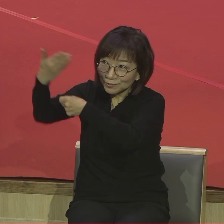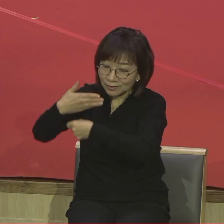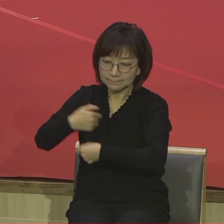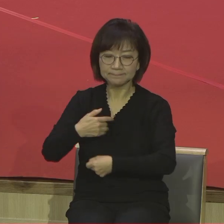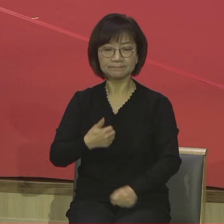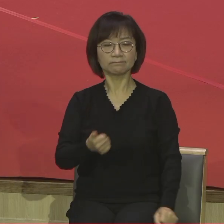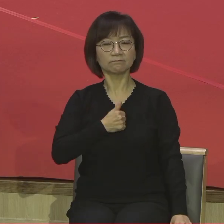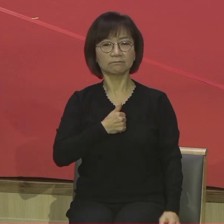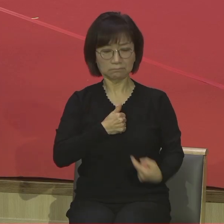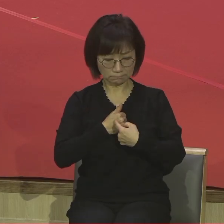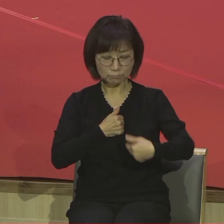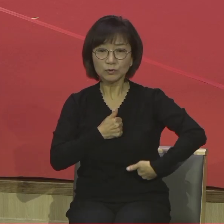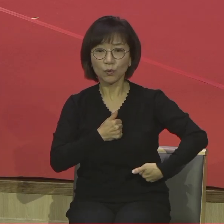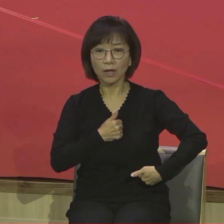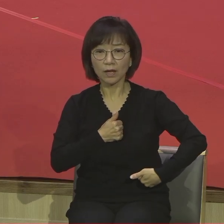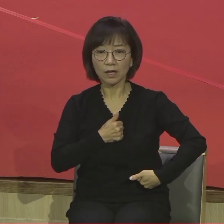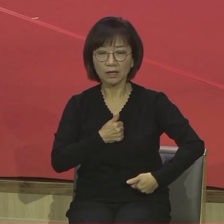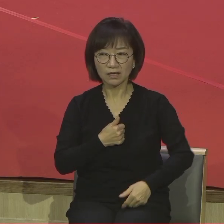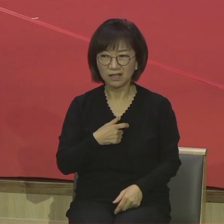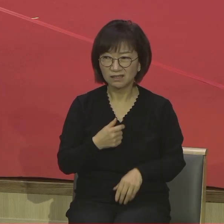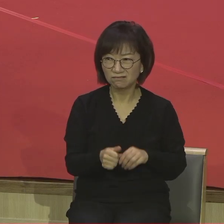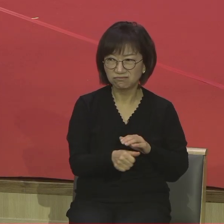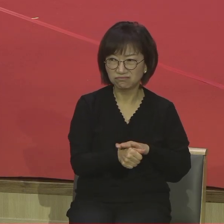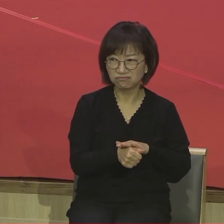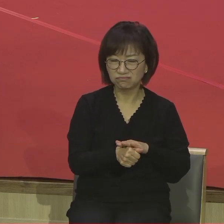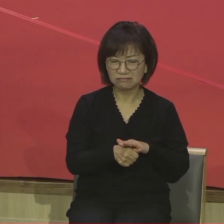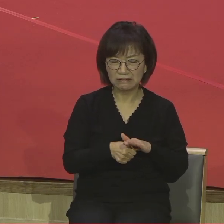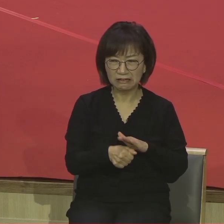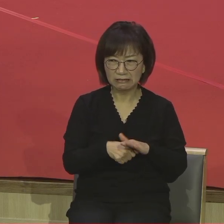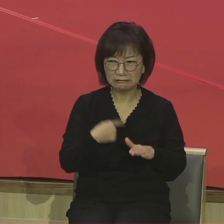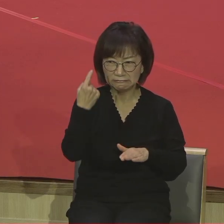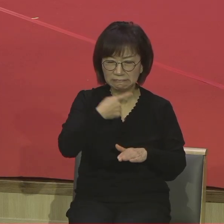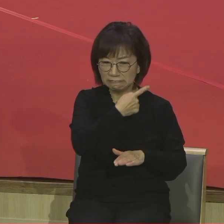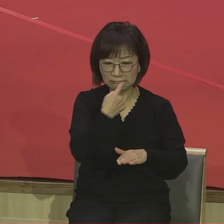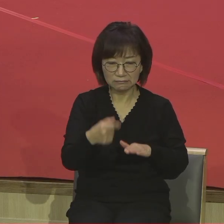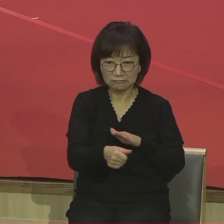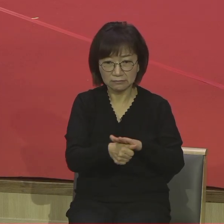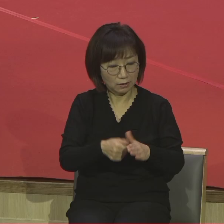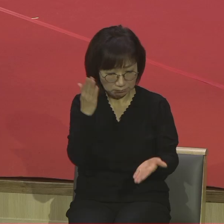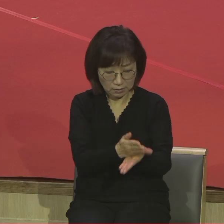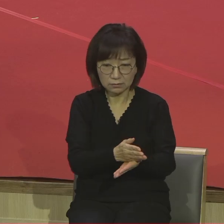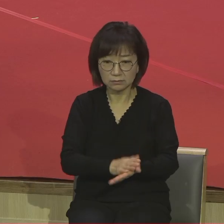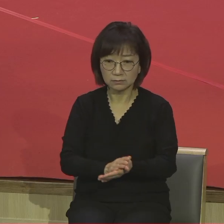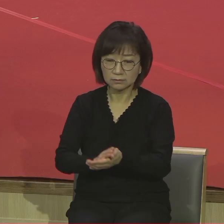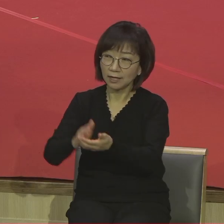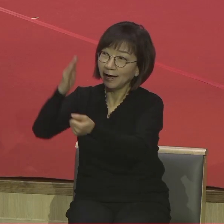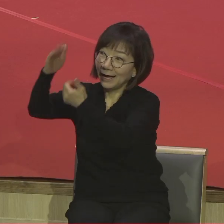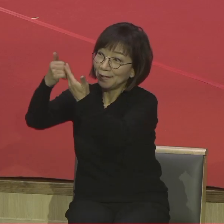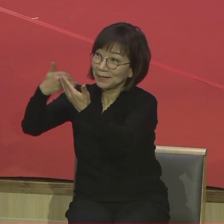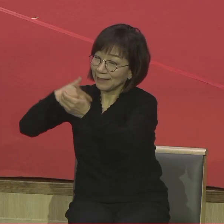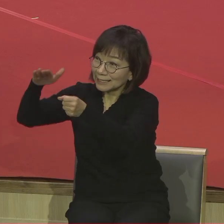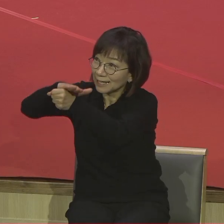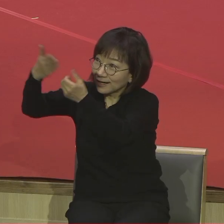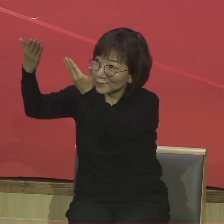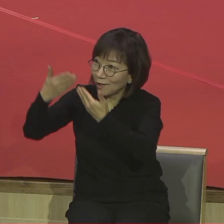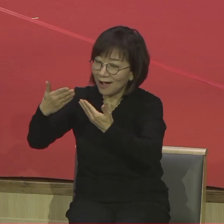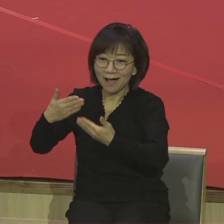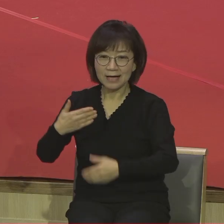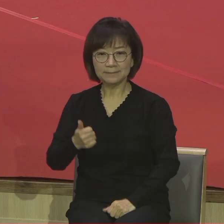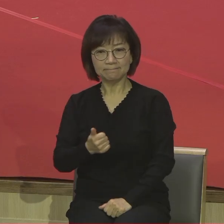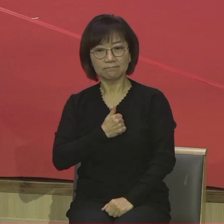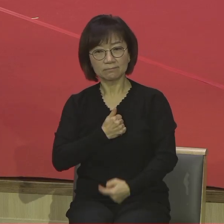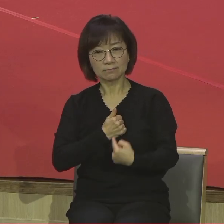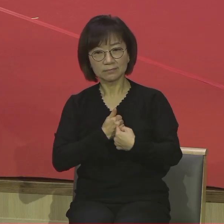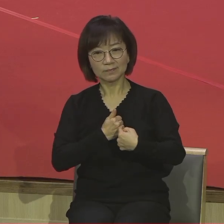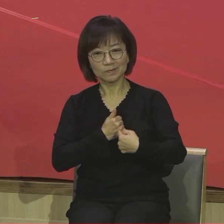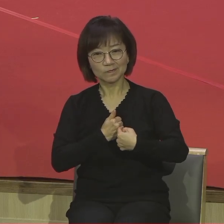사랑하는데, 하나님이 나를 이렇게 사랑하는데 내가 나를 사랑해야지. 아멘. 그래서 하나님의 사랑을 느끼는 사람은요, 사랑을